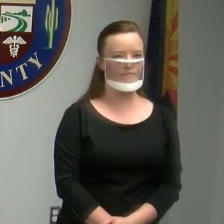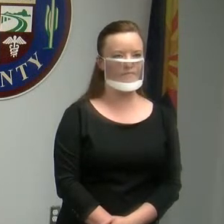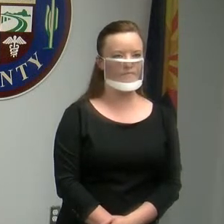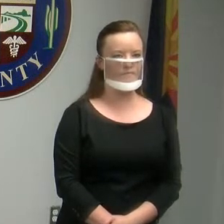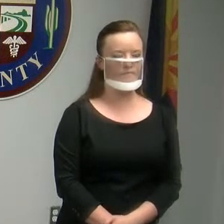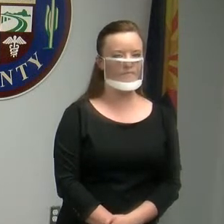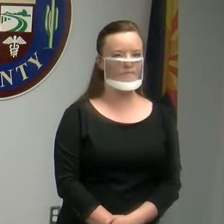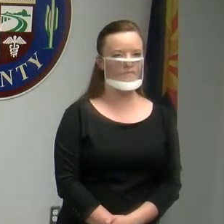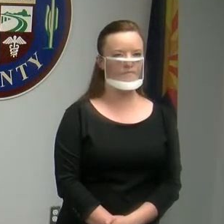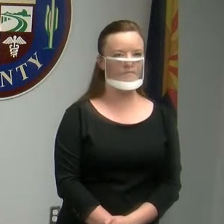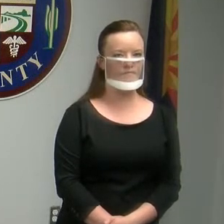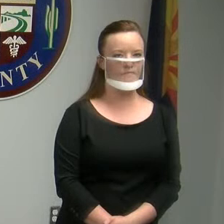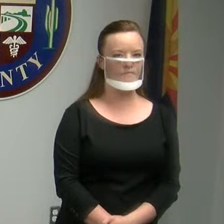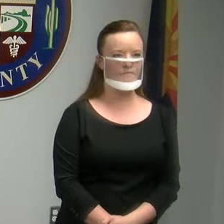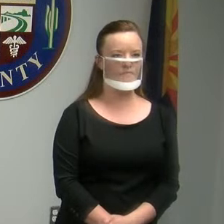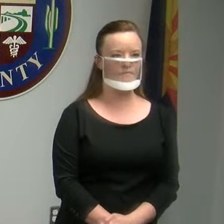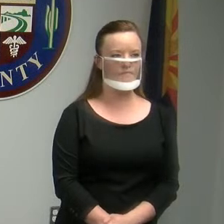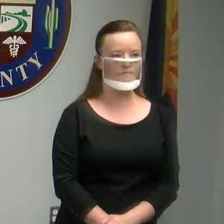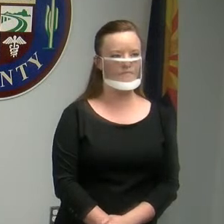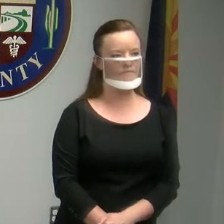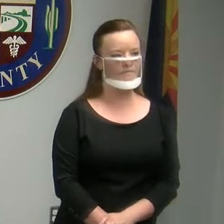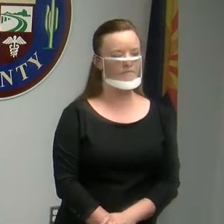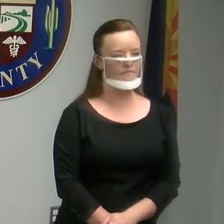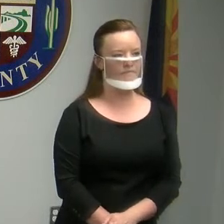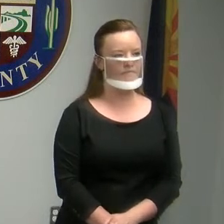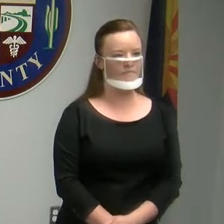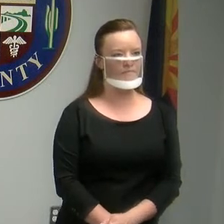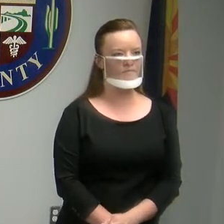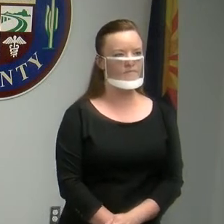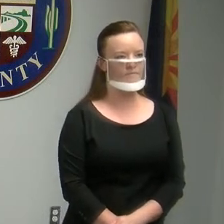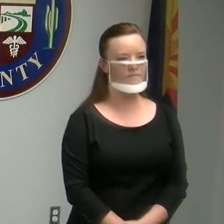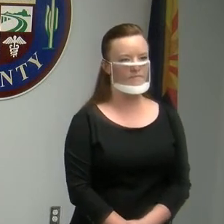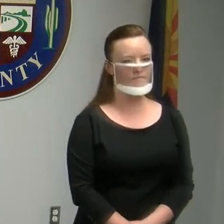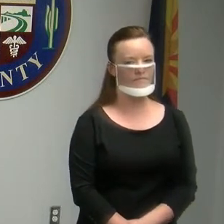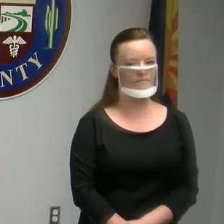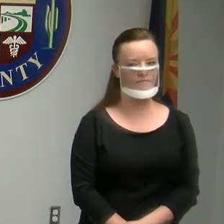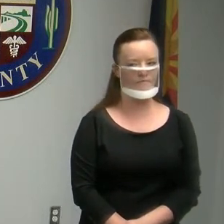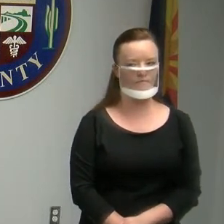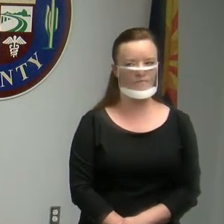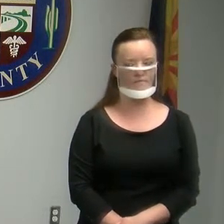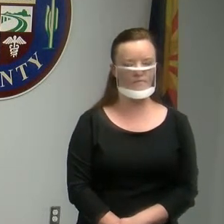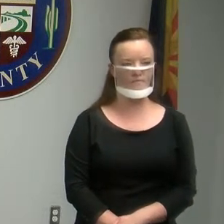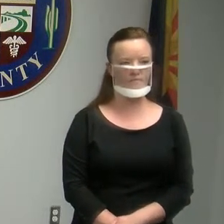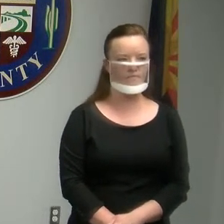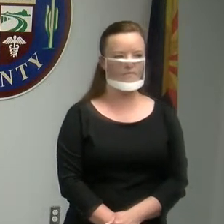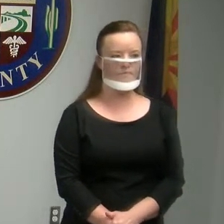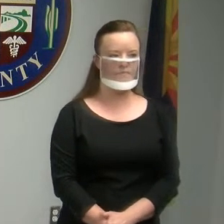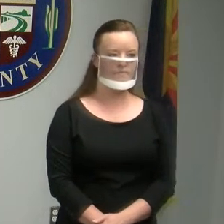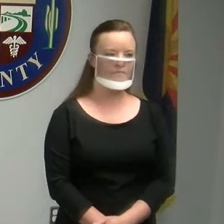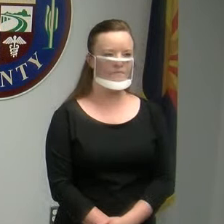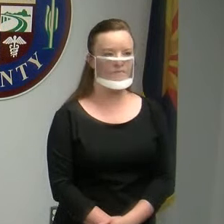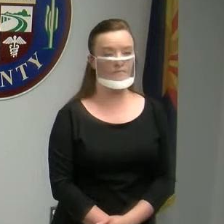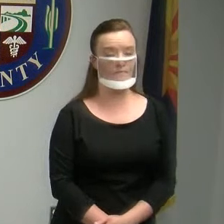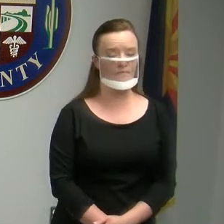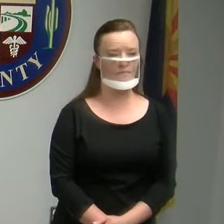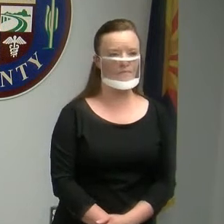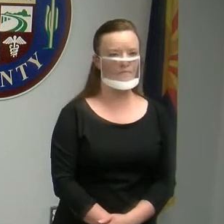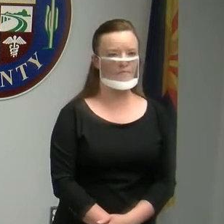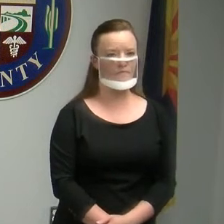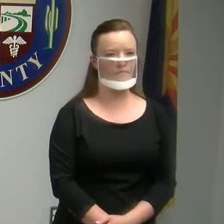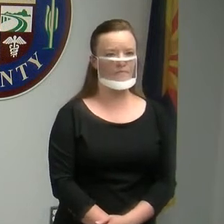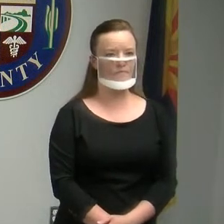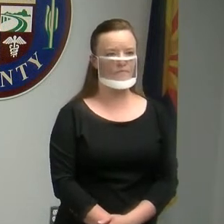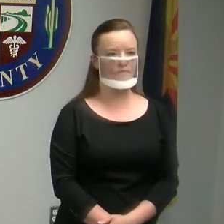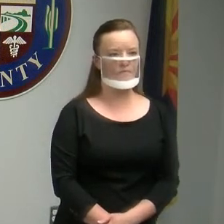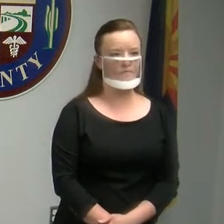la razón o la causa de muerte de una persona. Algunas pueden ser causas secundarias, por ejemplo, si una persona tiene problemas del